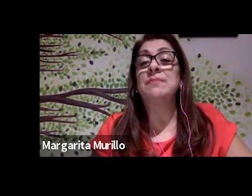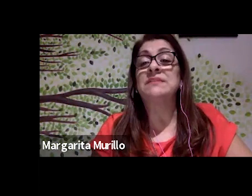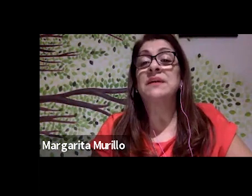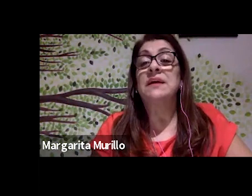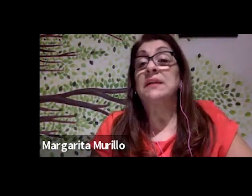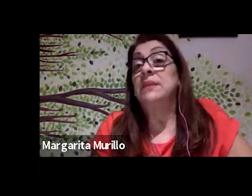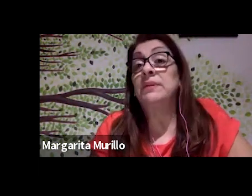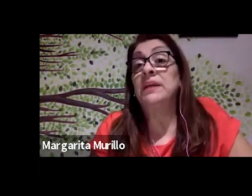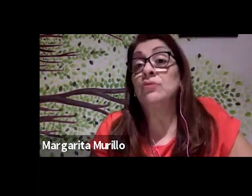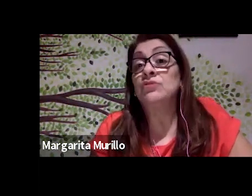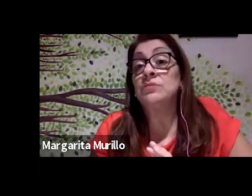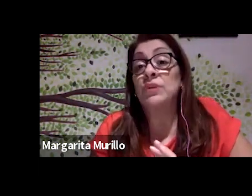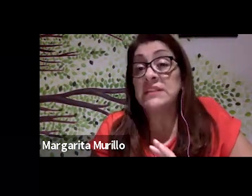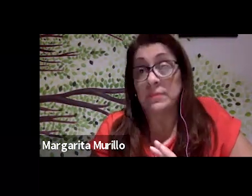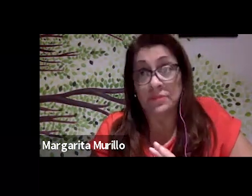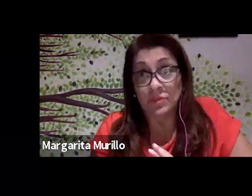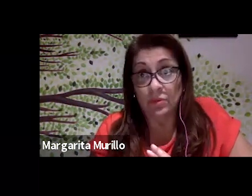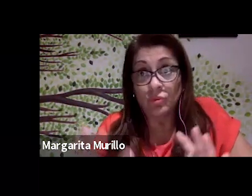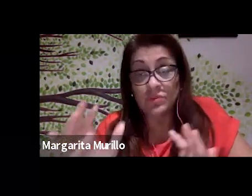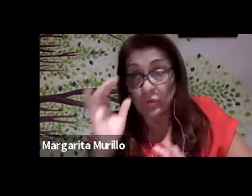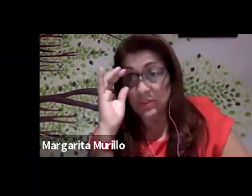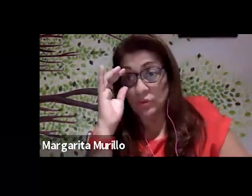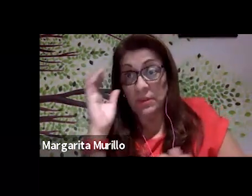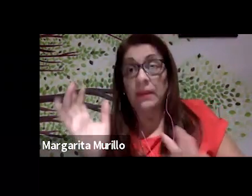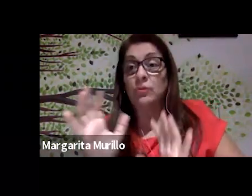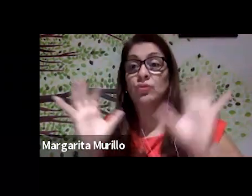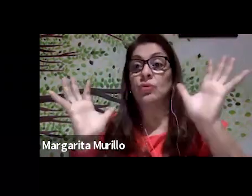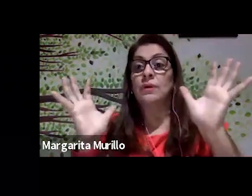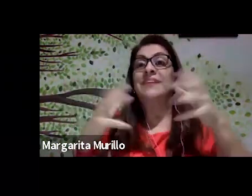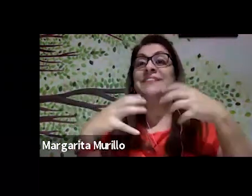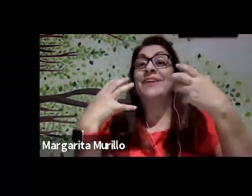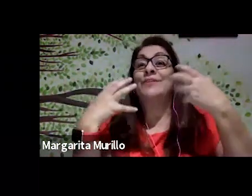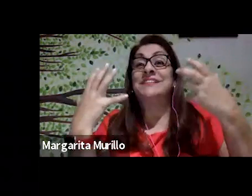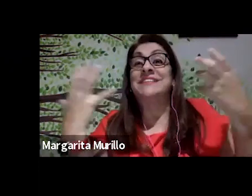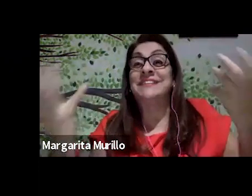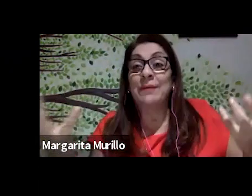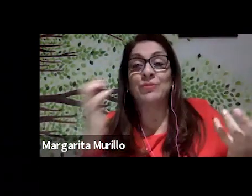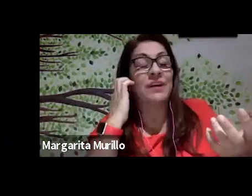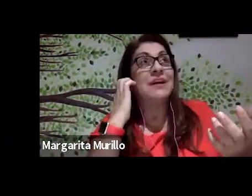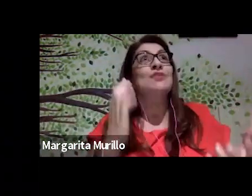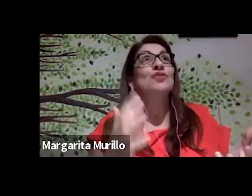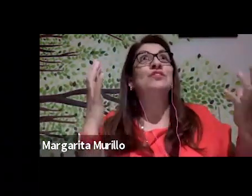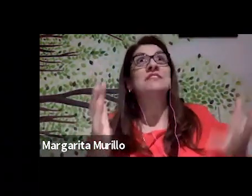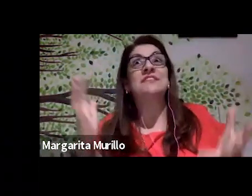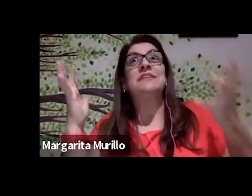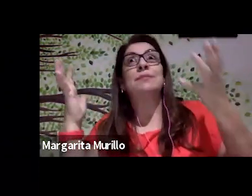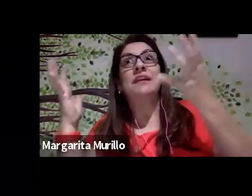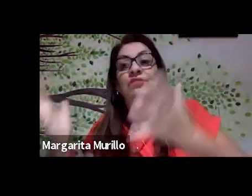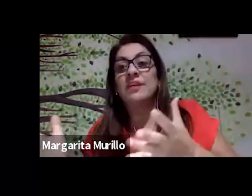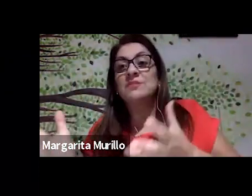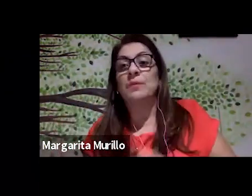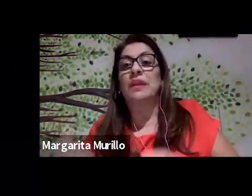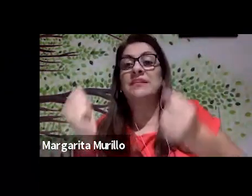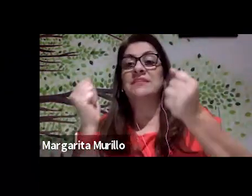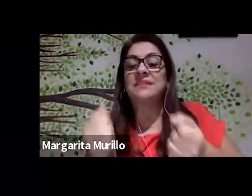necesidades es más de verdad que cosas buenísimas O sea no nos no es que todo sea malo no es que lo necesitamos o sea nosotros necesitamos